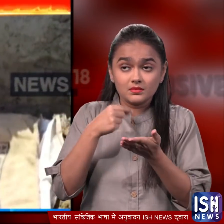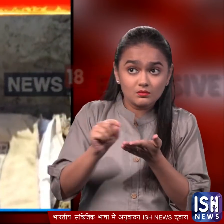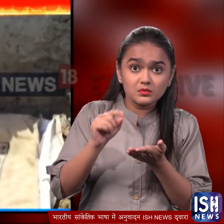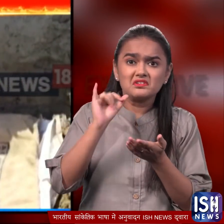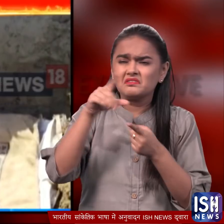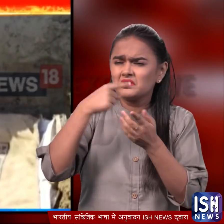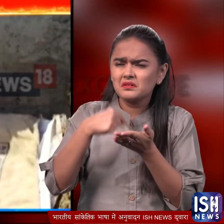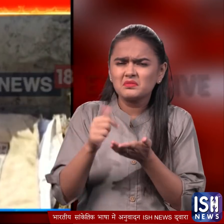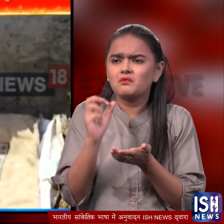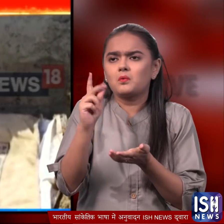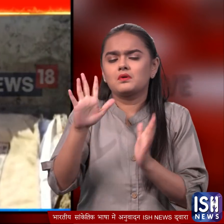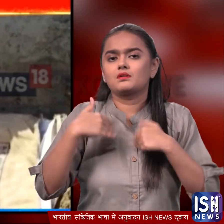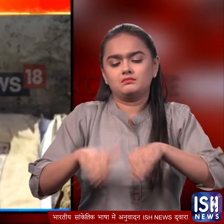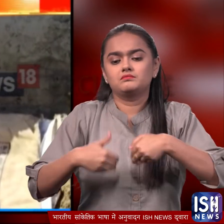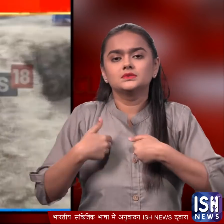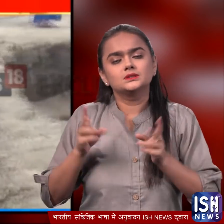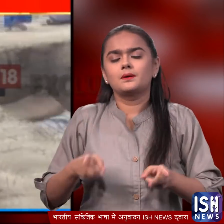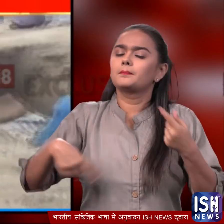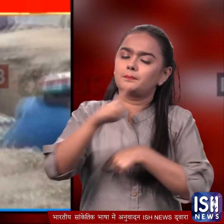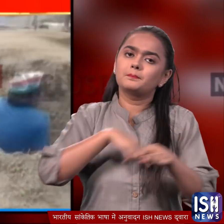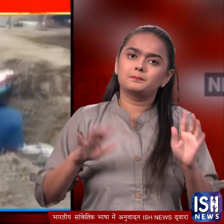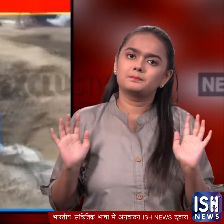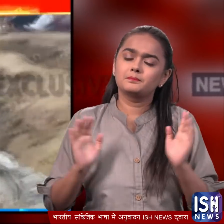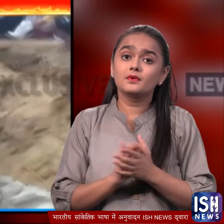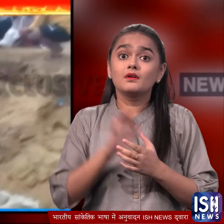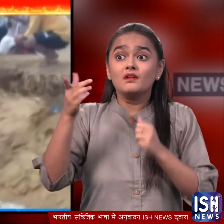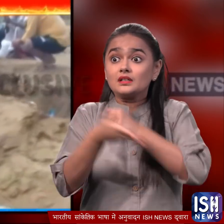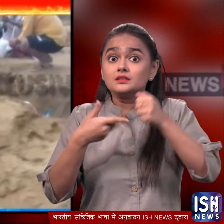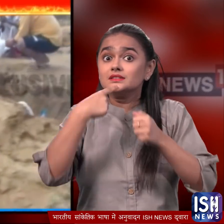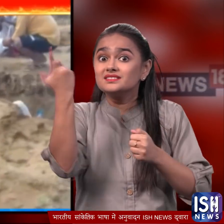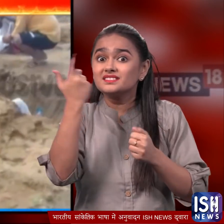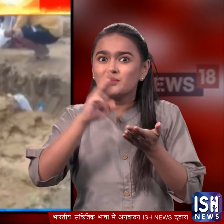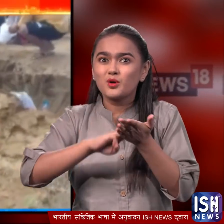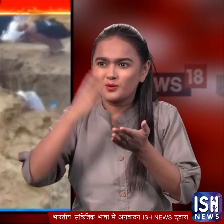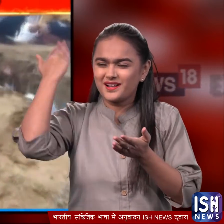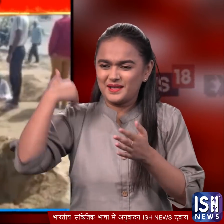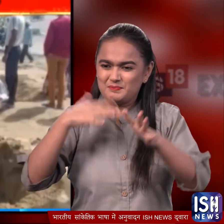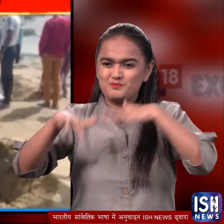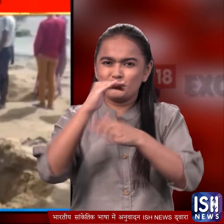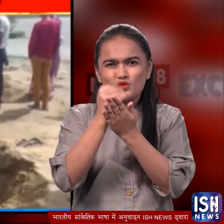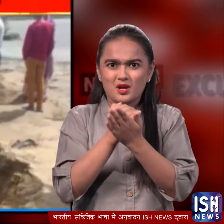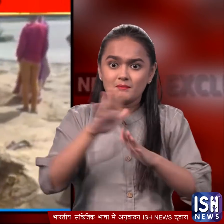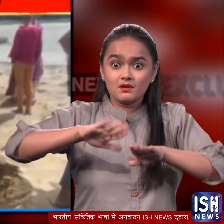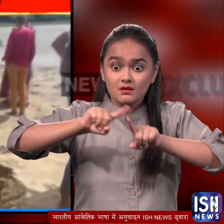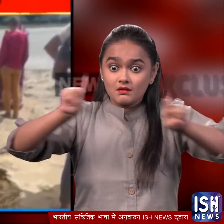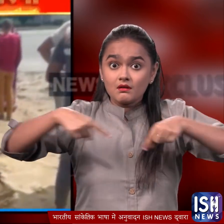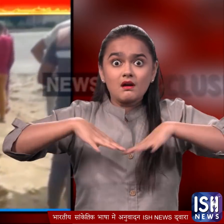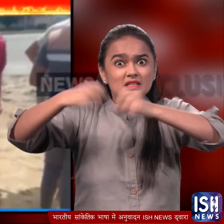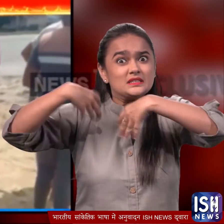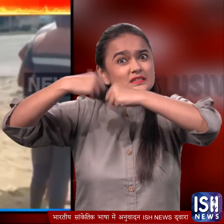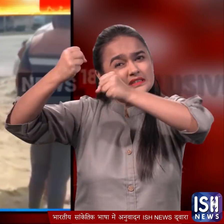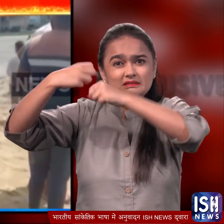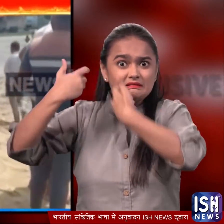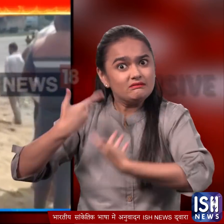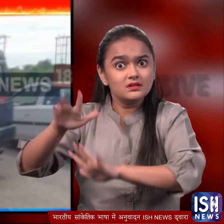समाधान नहीं हो जाता, जब तक हम इसी तरह से रहेंगे। किसानों ने आरोप लगाया कि मंडोला विहार आवास योजना के तहत उनकी जमीन तो ले ली गई, लेकिन बढ़ा